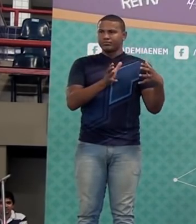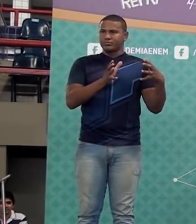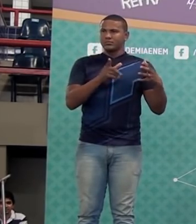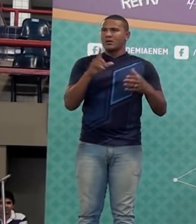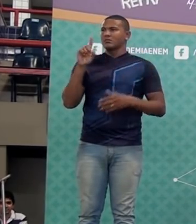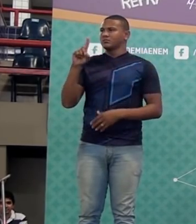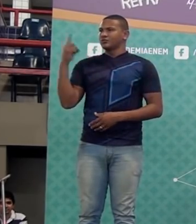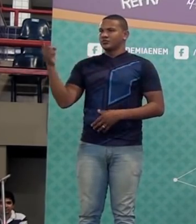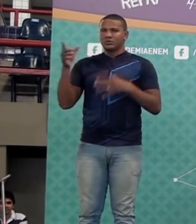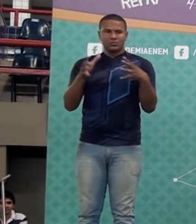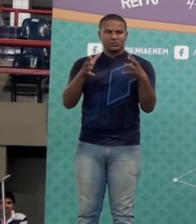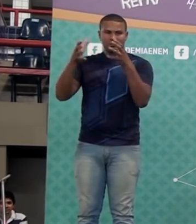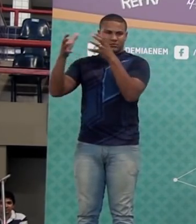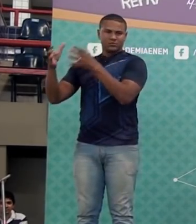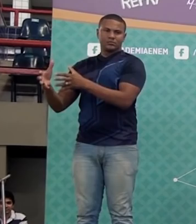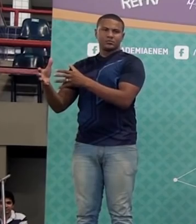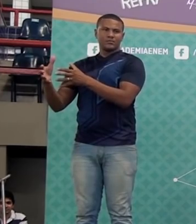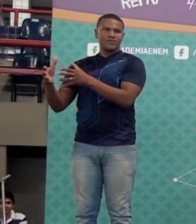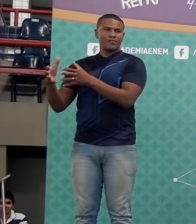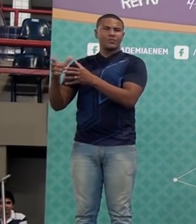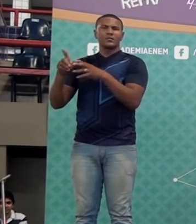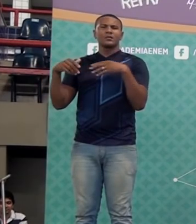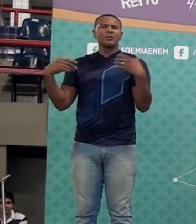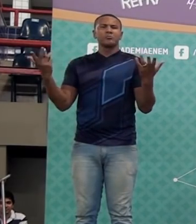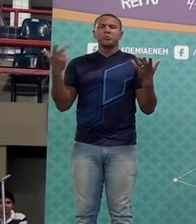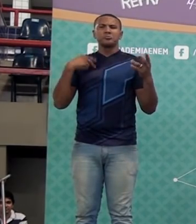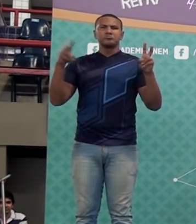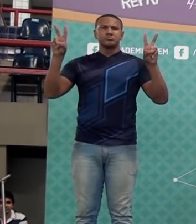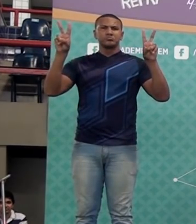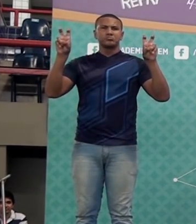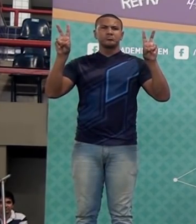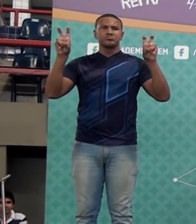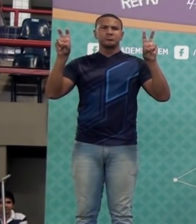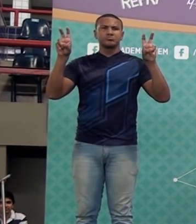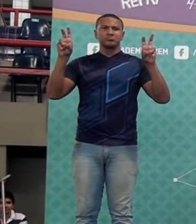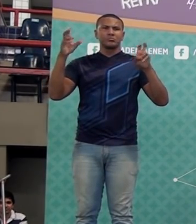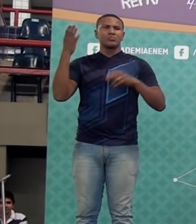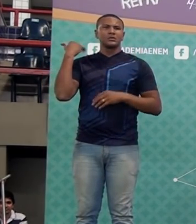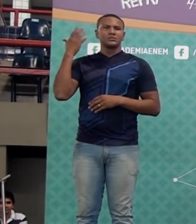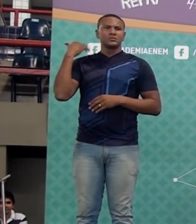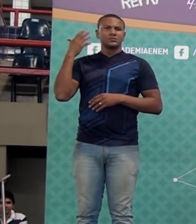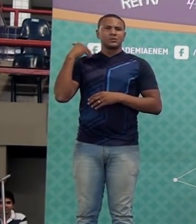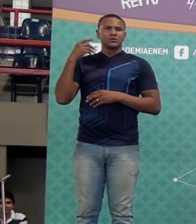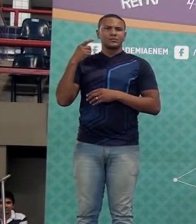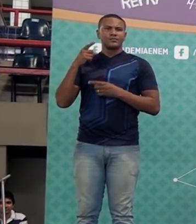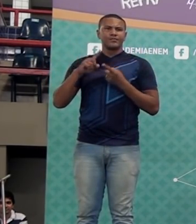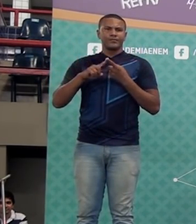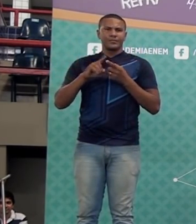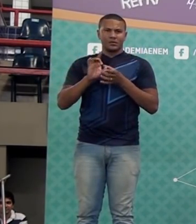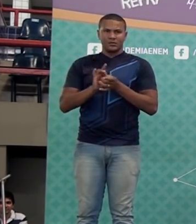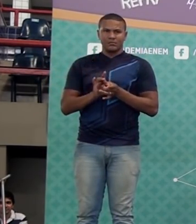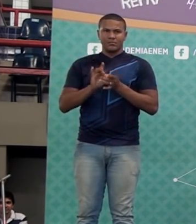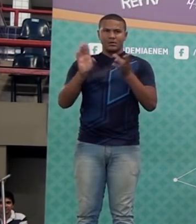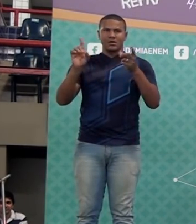lado direito, era a direita. Qual era o lema da Revolução Francesa? Me ajuda? Liberdade,